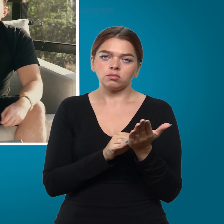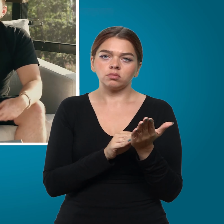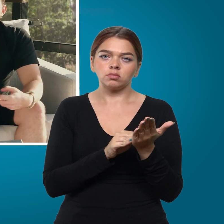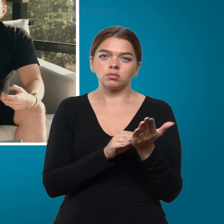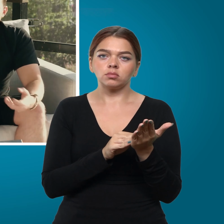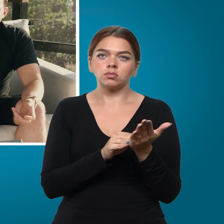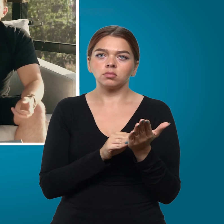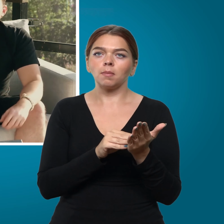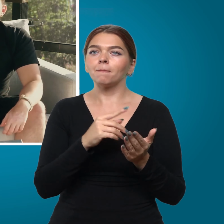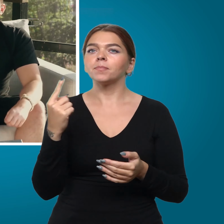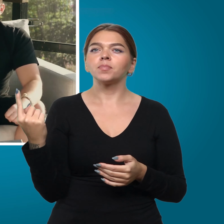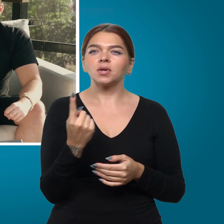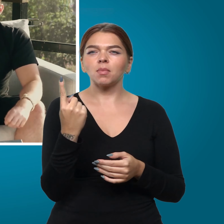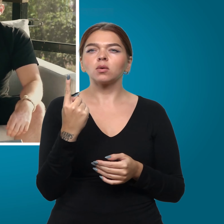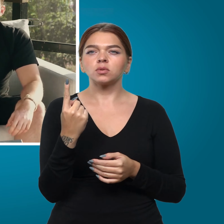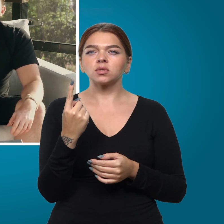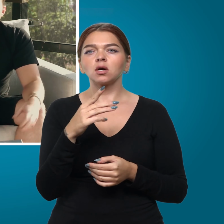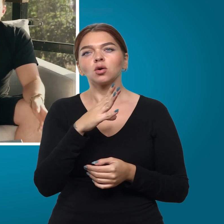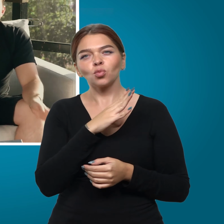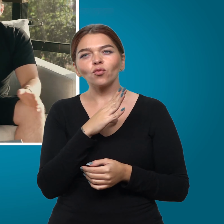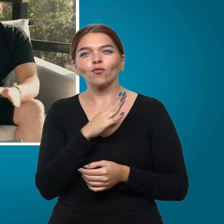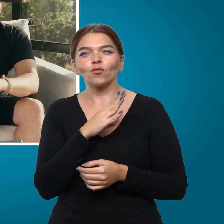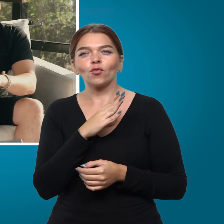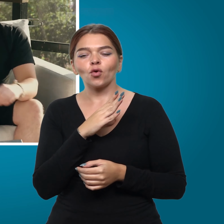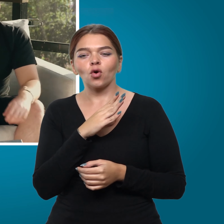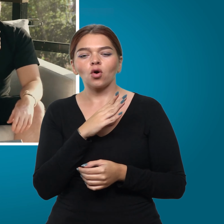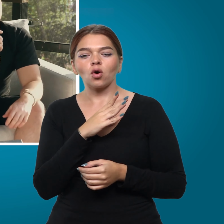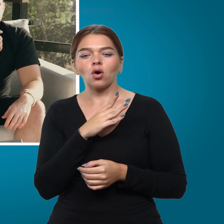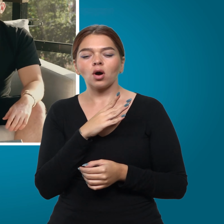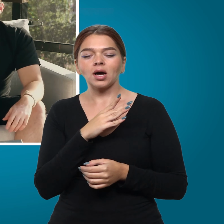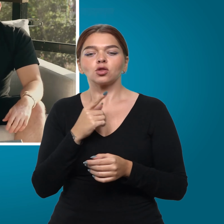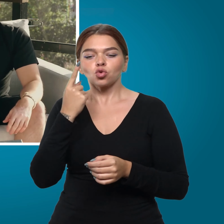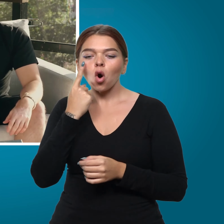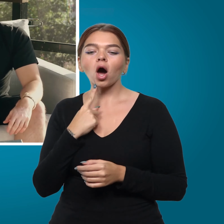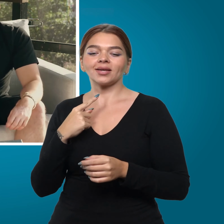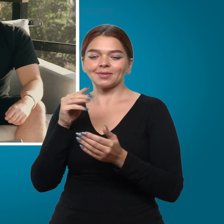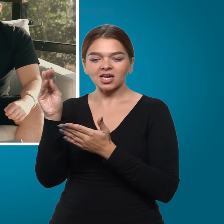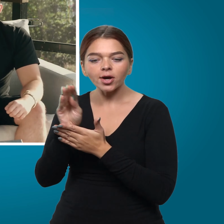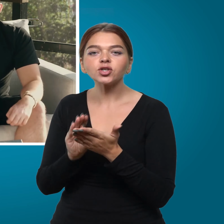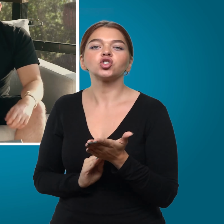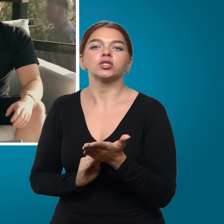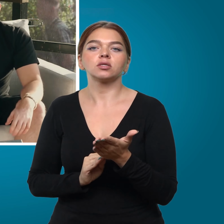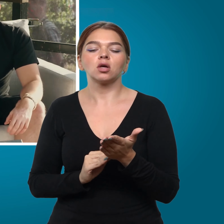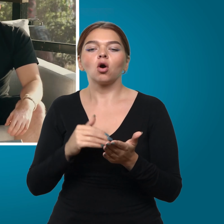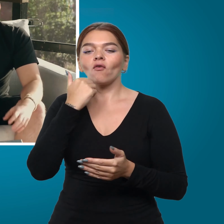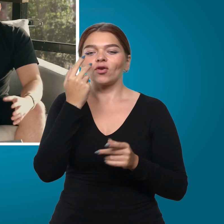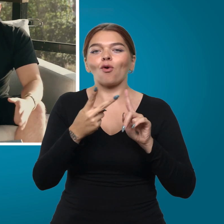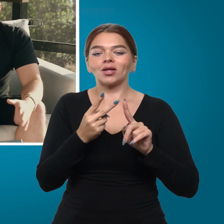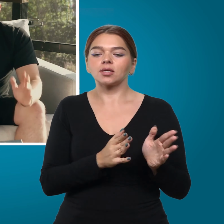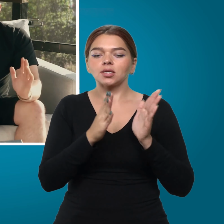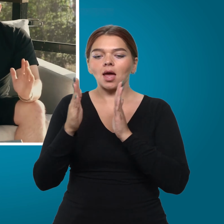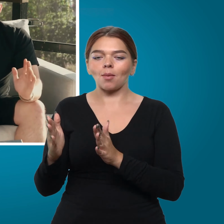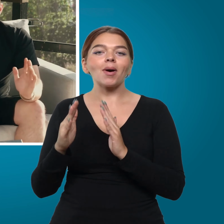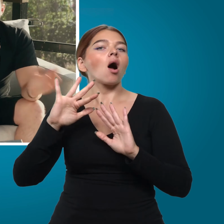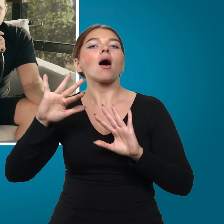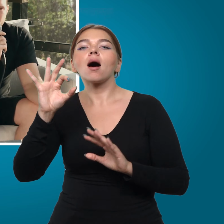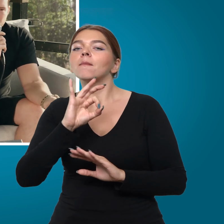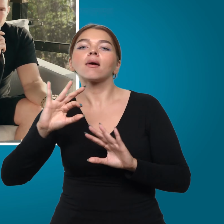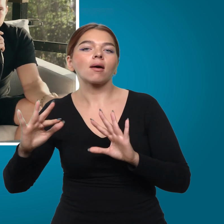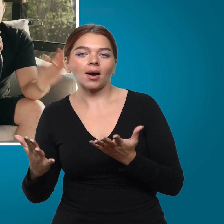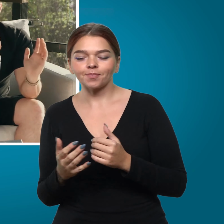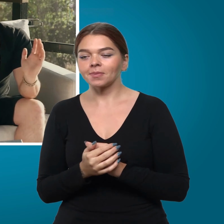neatbaldyt, kad jisai išdrįstų perskaityti tą knygą. Ir tas toks kelias ir toliau tiesiog susidėlioja. Bet pirmiausia buvo tas